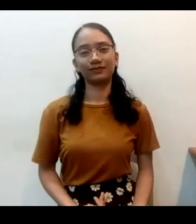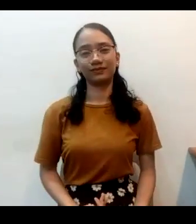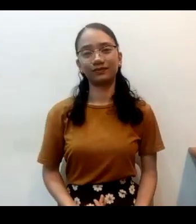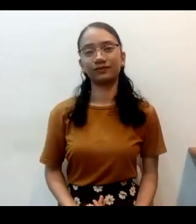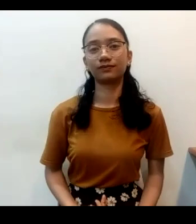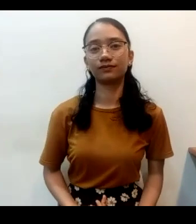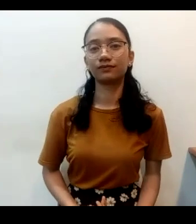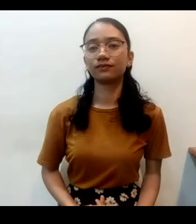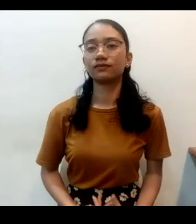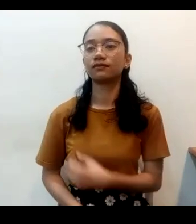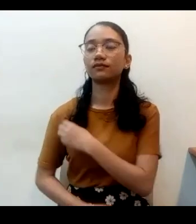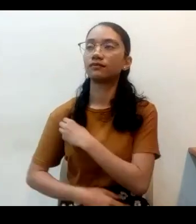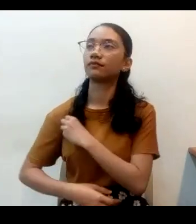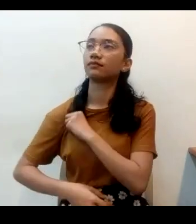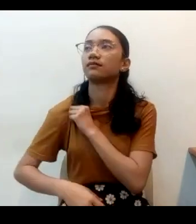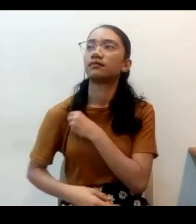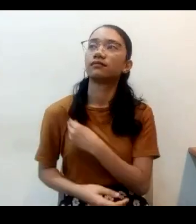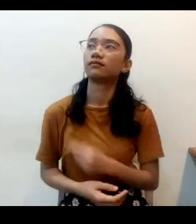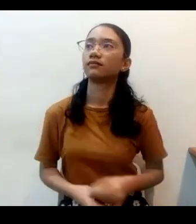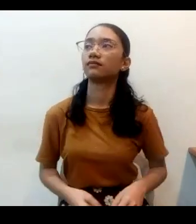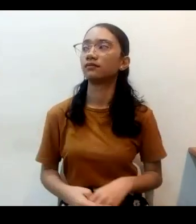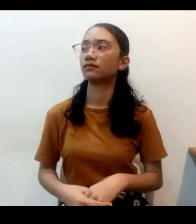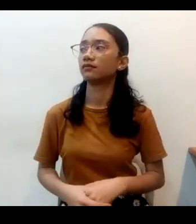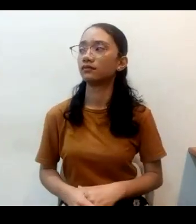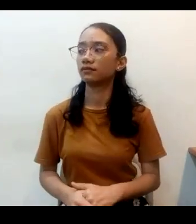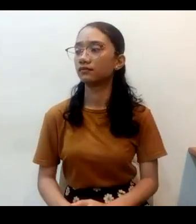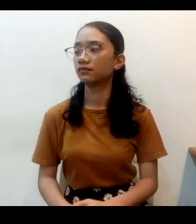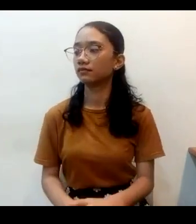dating bulag, ngayon nakakakita na ako. And when he was